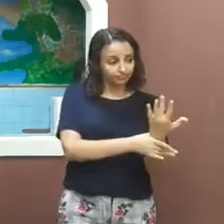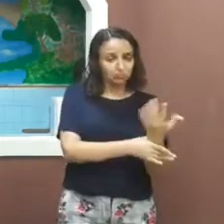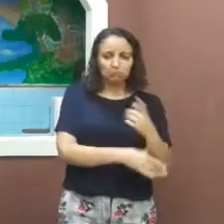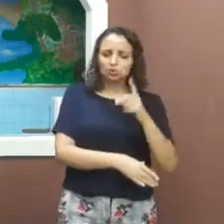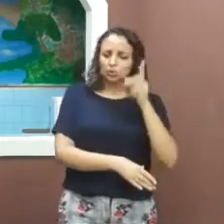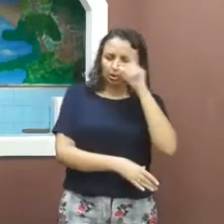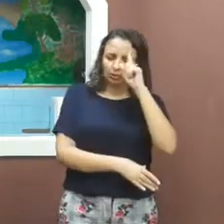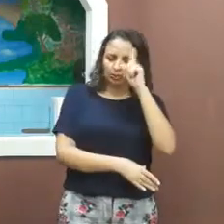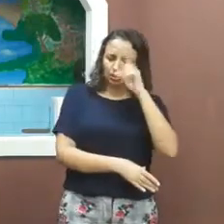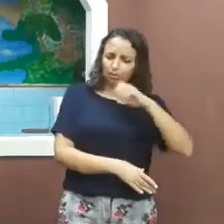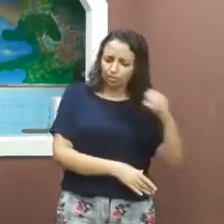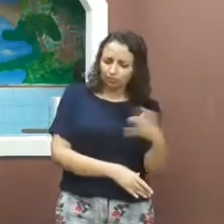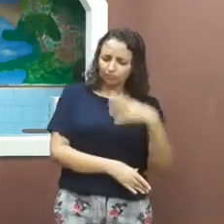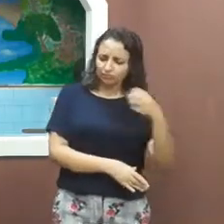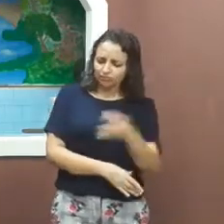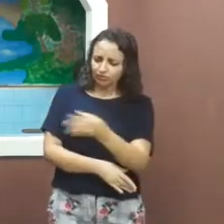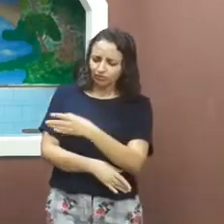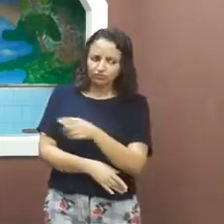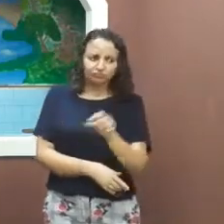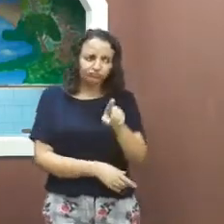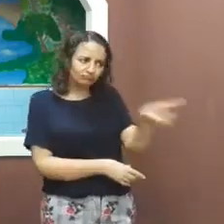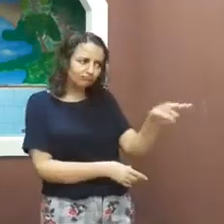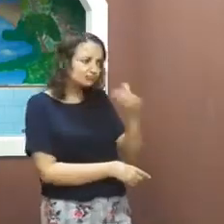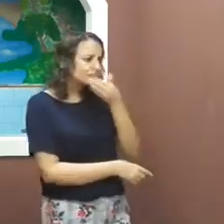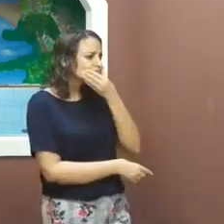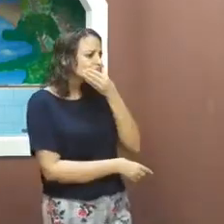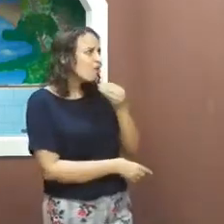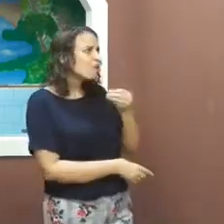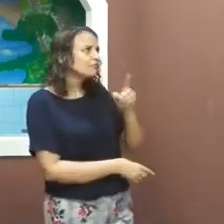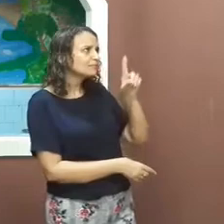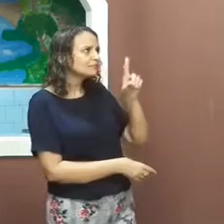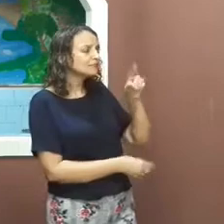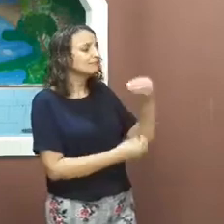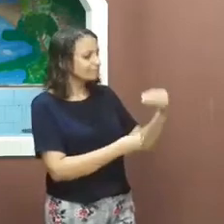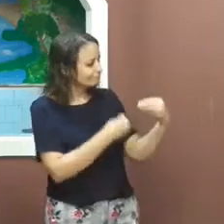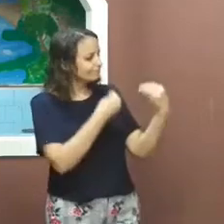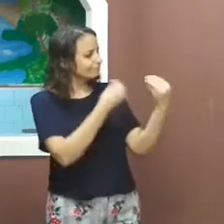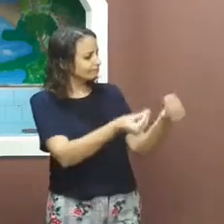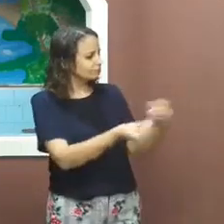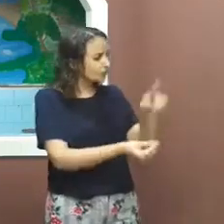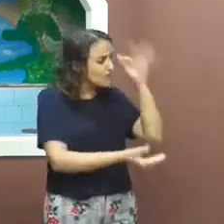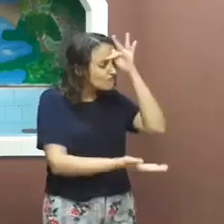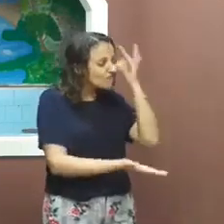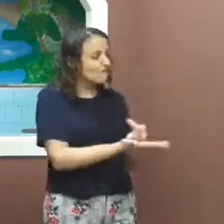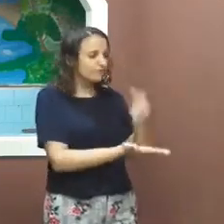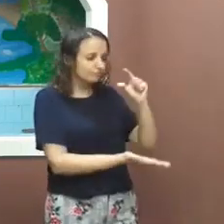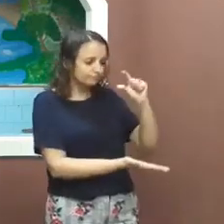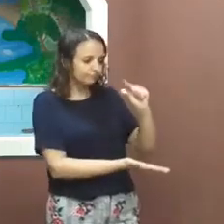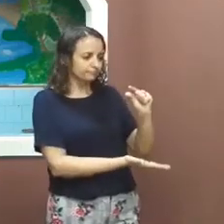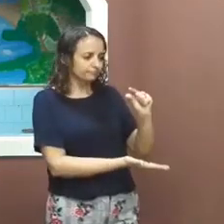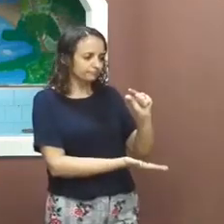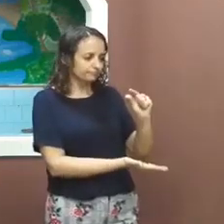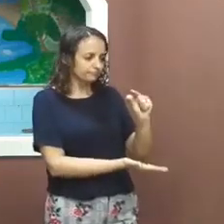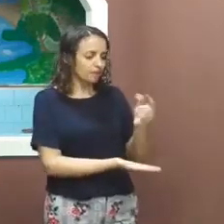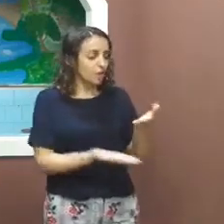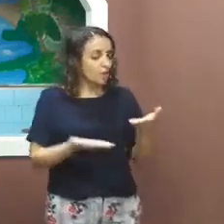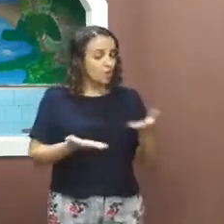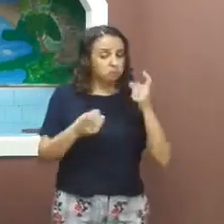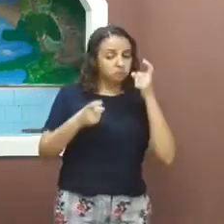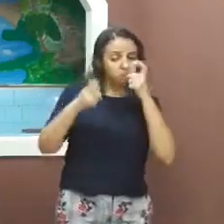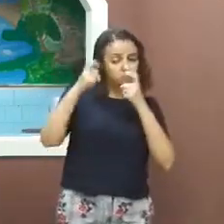muito mais a vocês, homens de pequena fé? Portanto, não se preocupe dizendo